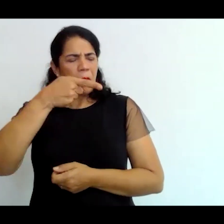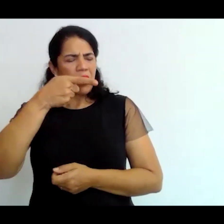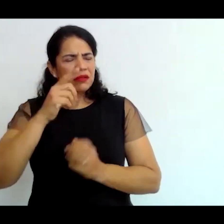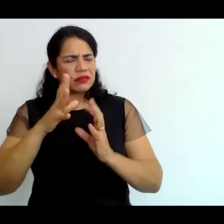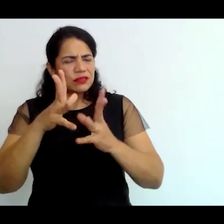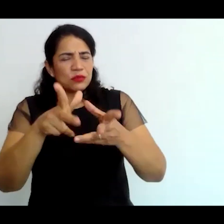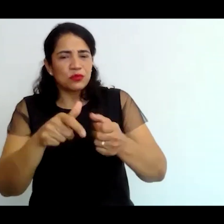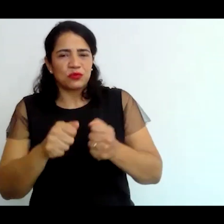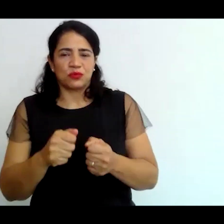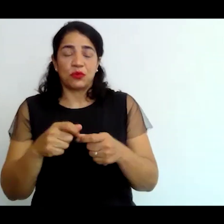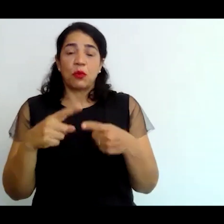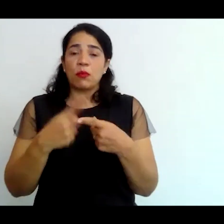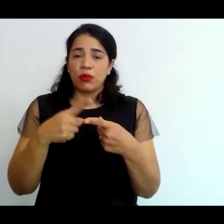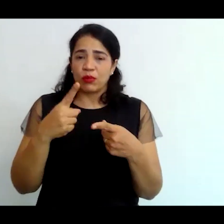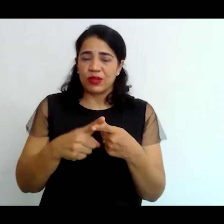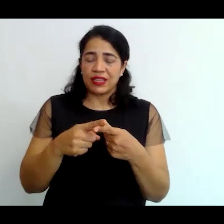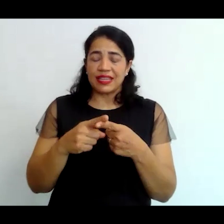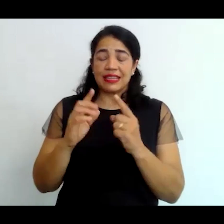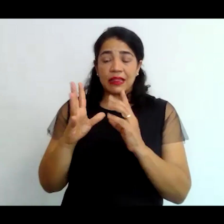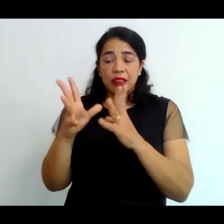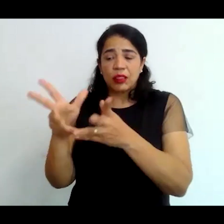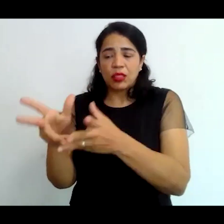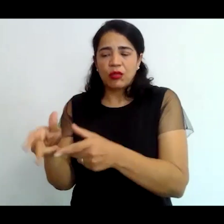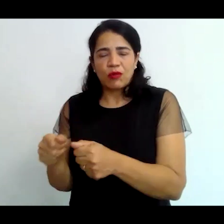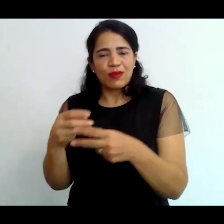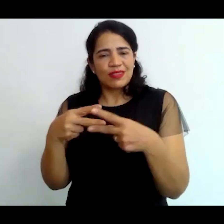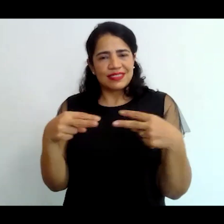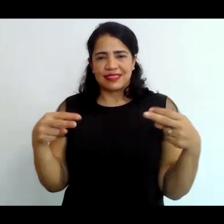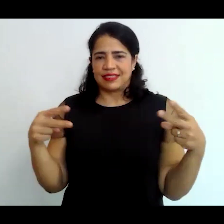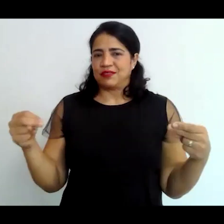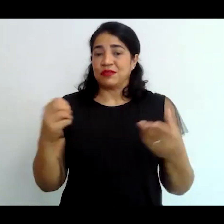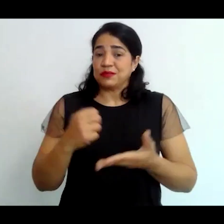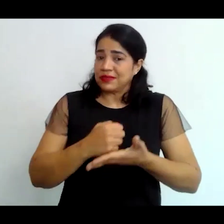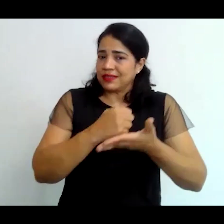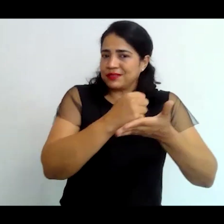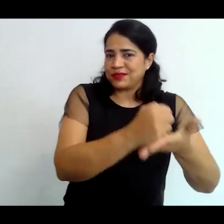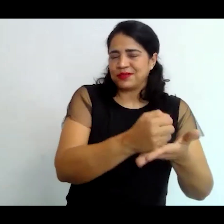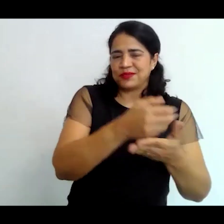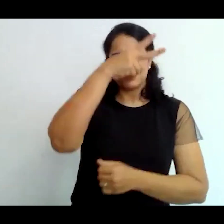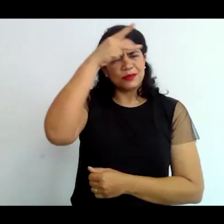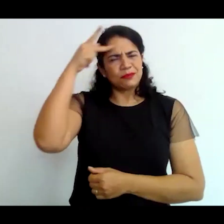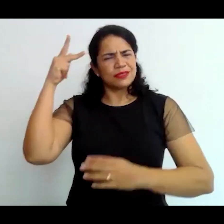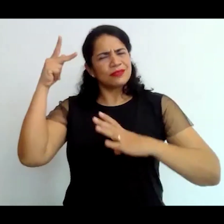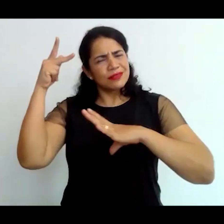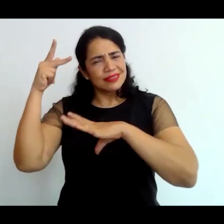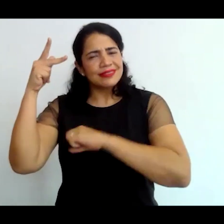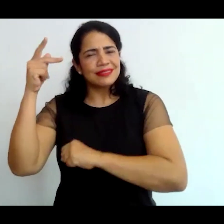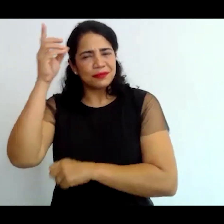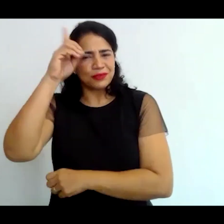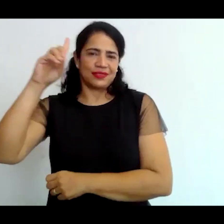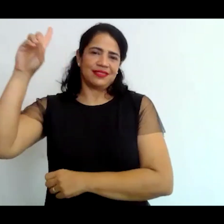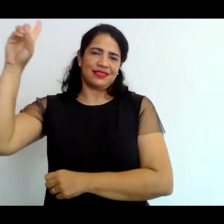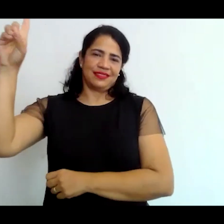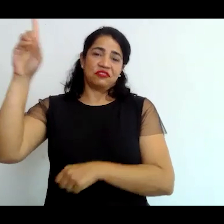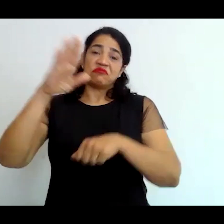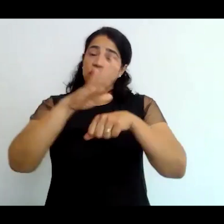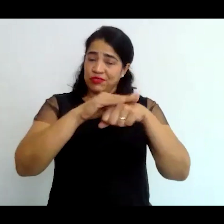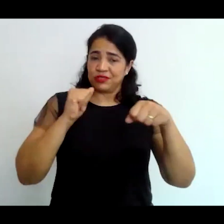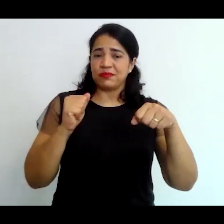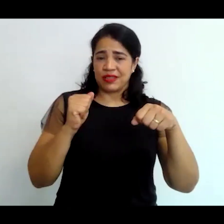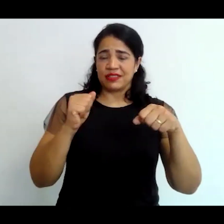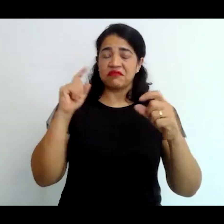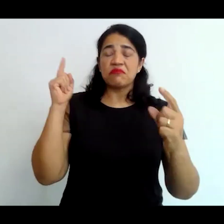que amam a Deus e que são chamados segundo o seu propósito. Então devemos encher no Espírito também, aprendendo